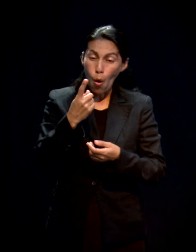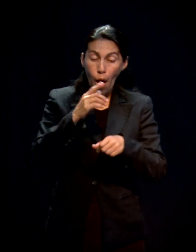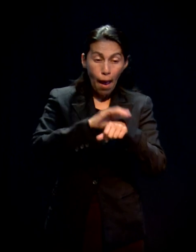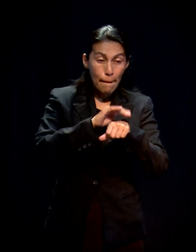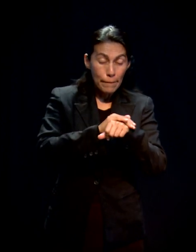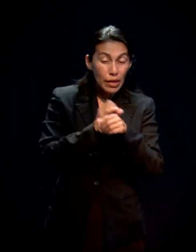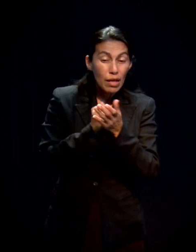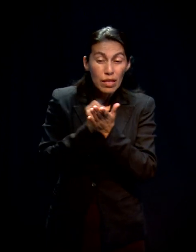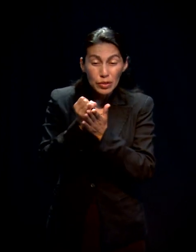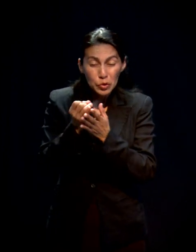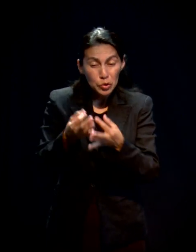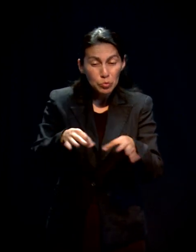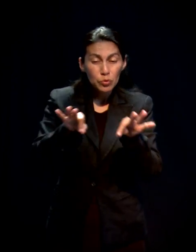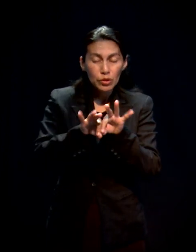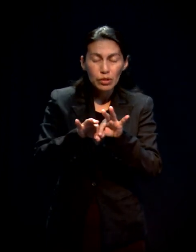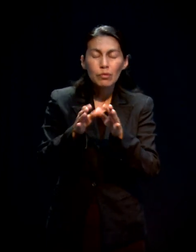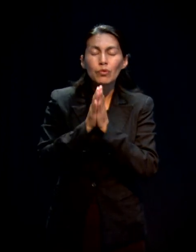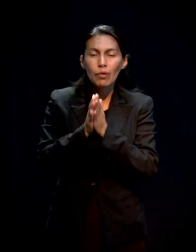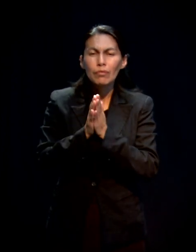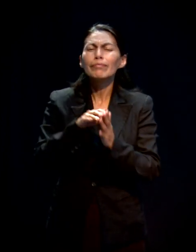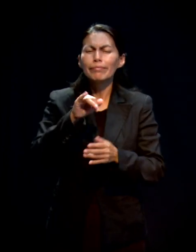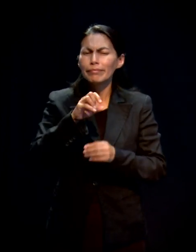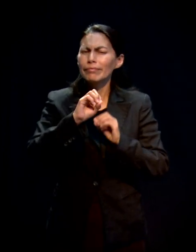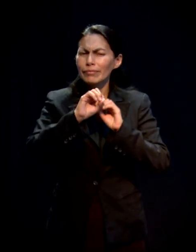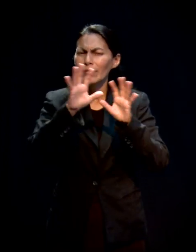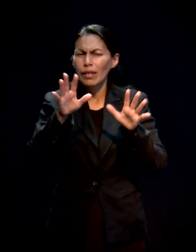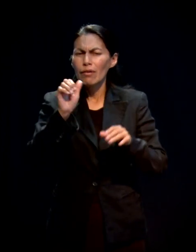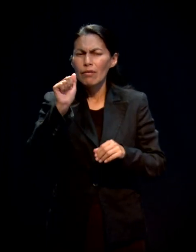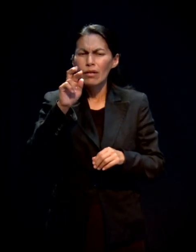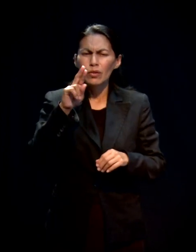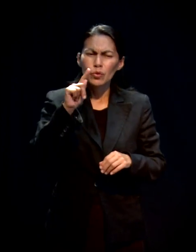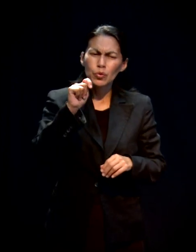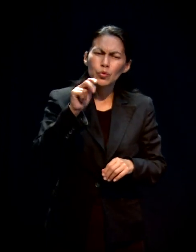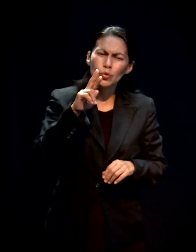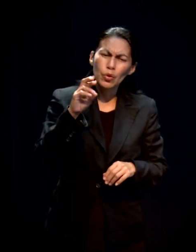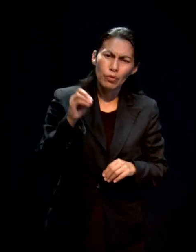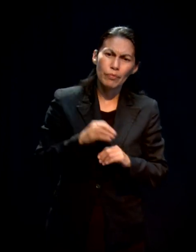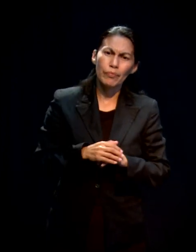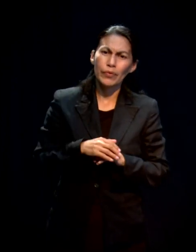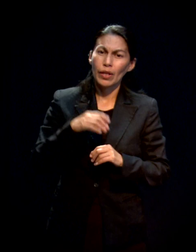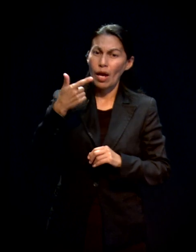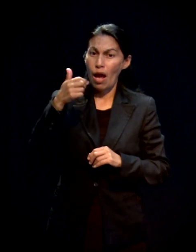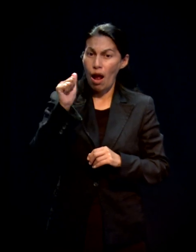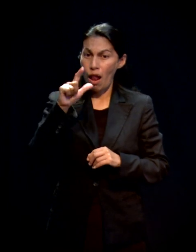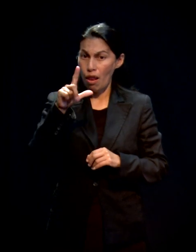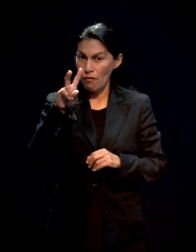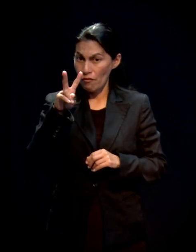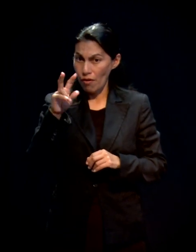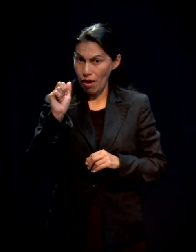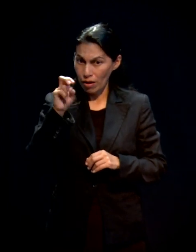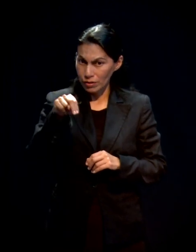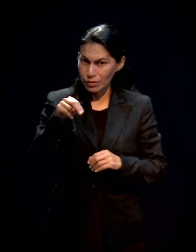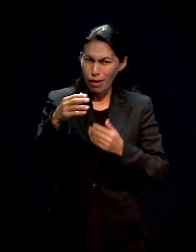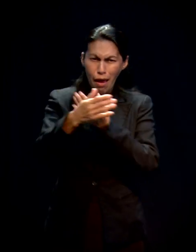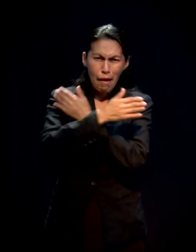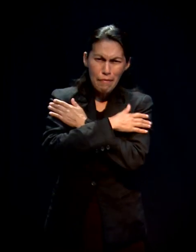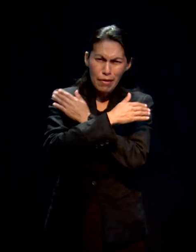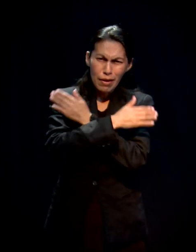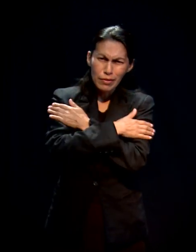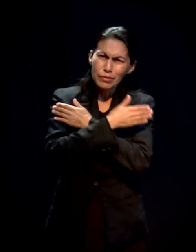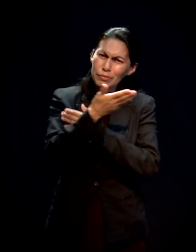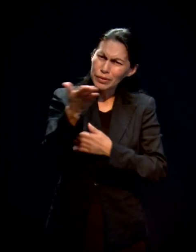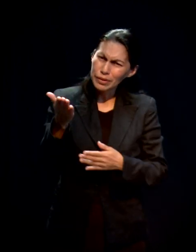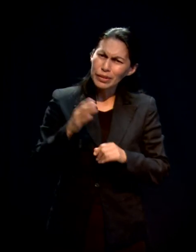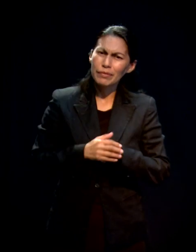por ti arturo para que dios te fortalezca y por tu amiga arturo galván un abrazo para el ti arturo pide oración